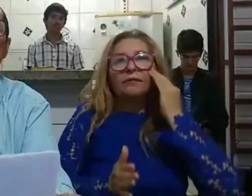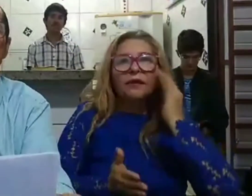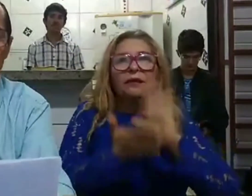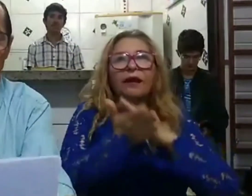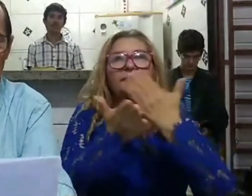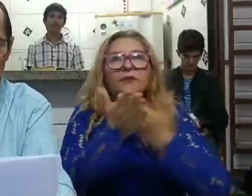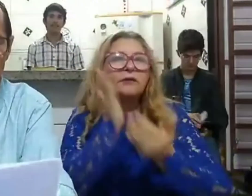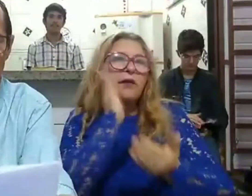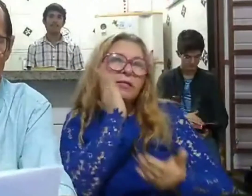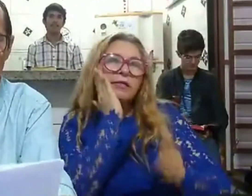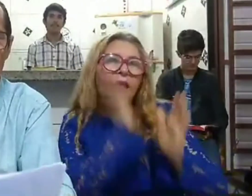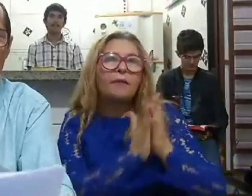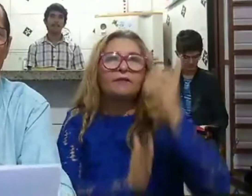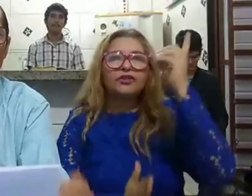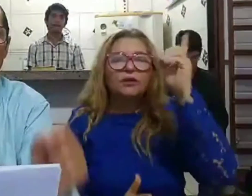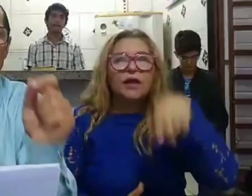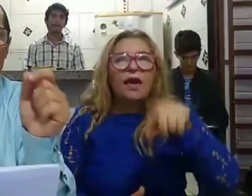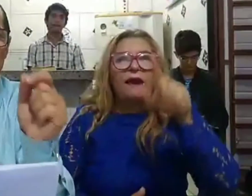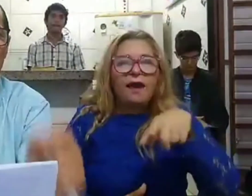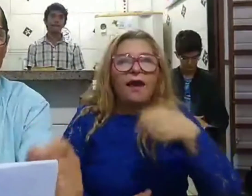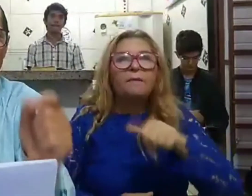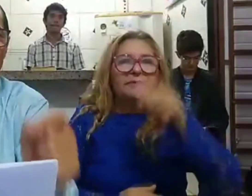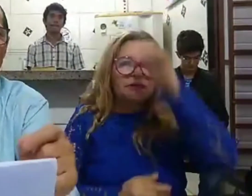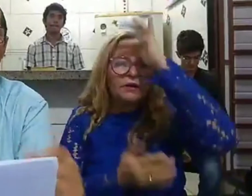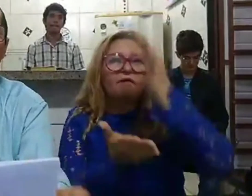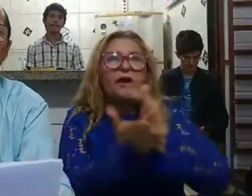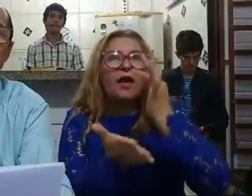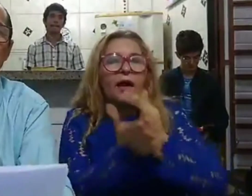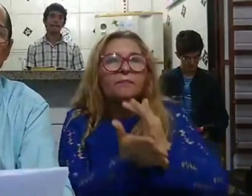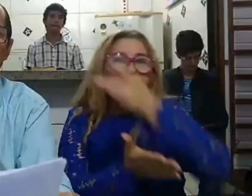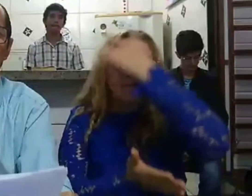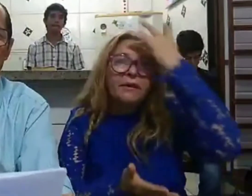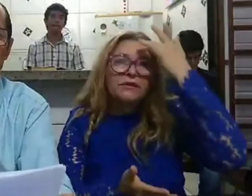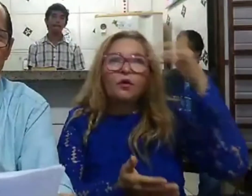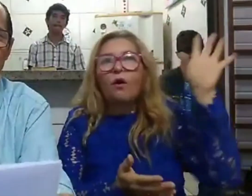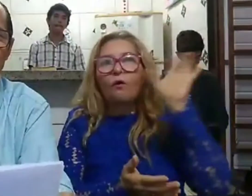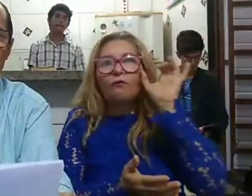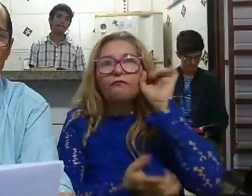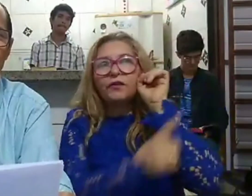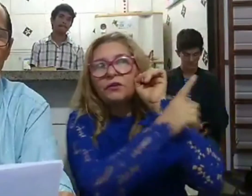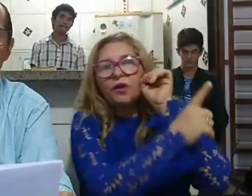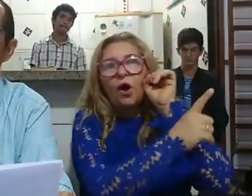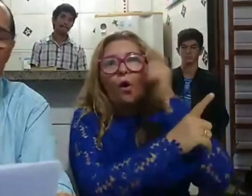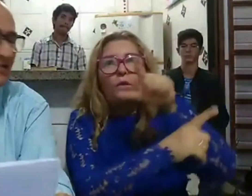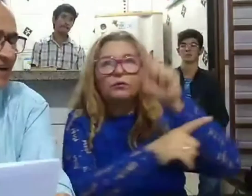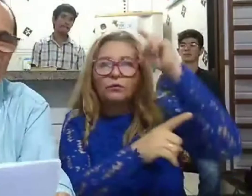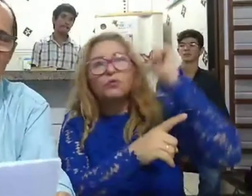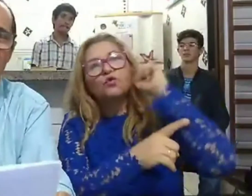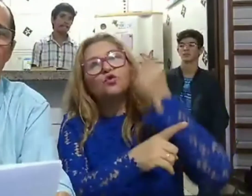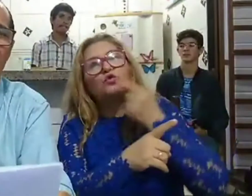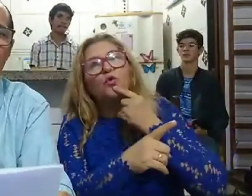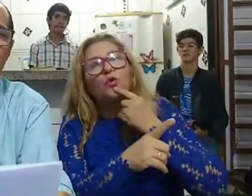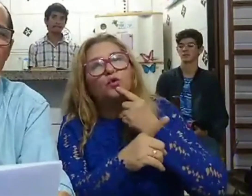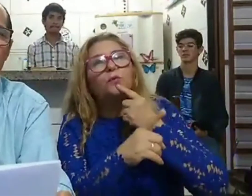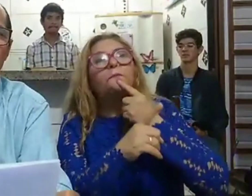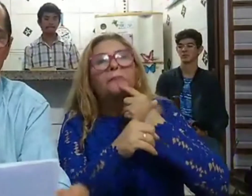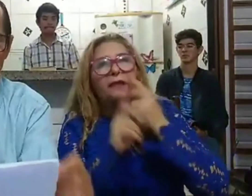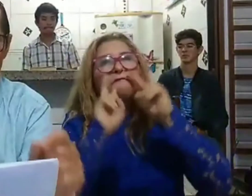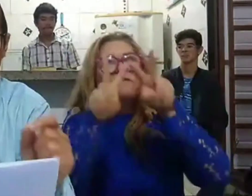Mas para que ela possa ter fé, ela precisa ouvir a pregação da palavra de Deus. Ninguém vai ter fé em